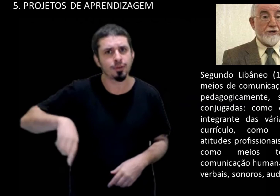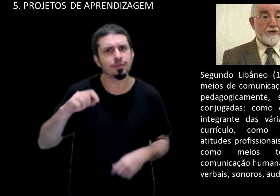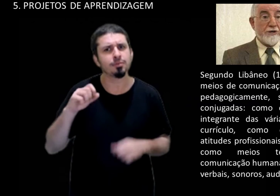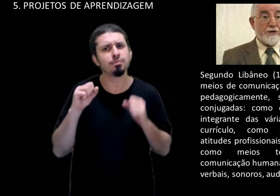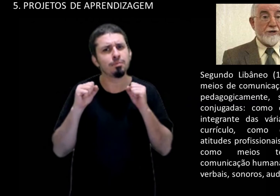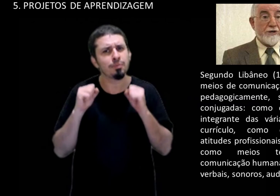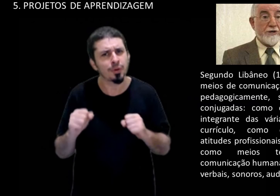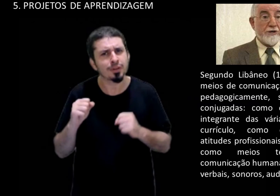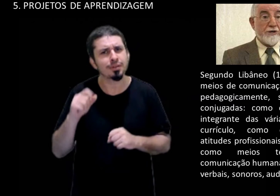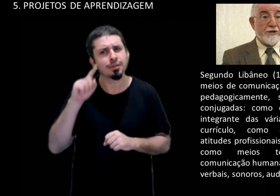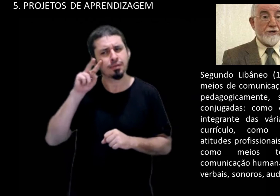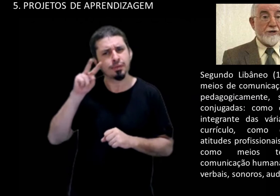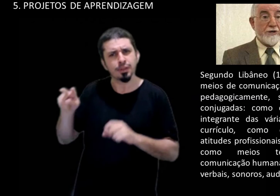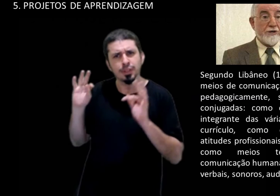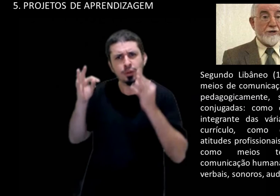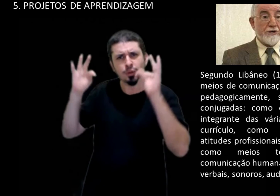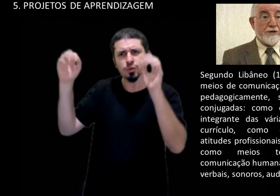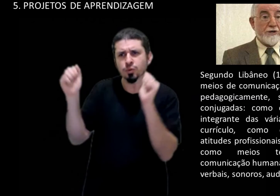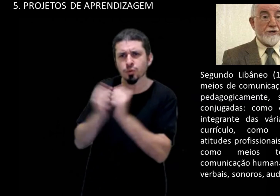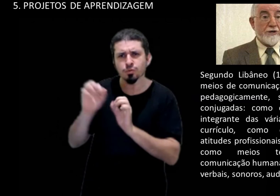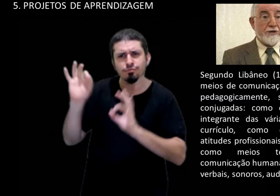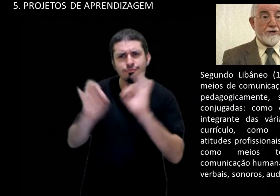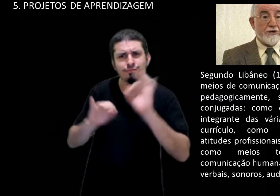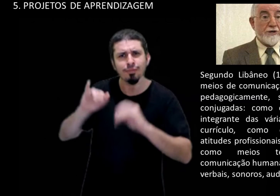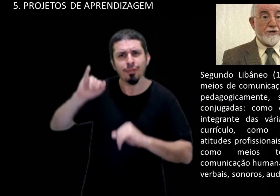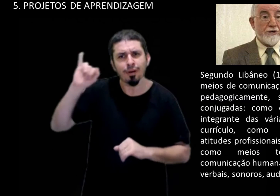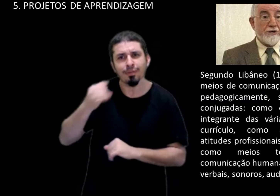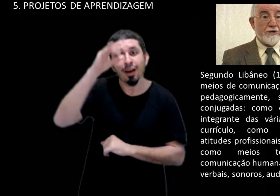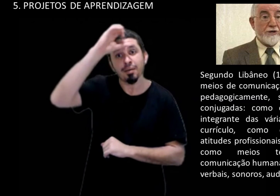Portanto, podemos considerar que as tecnologias aliadas aos